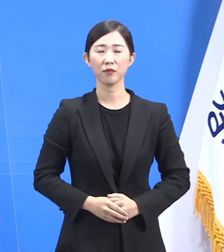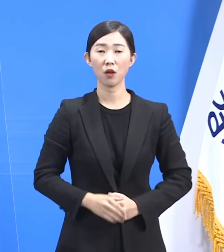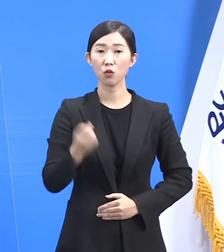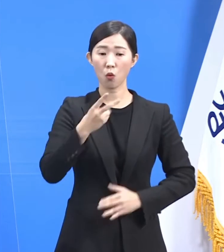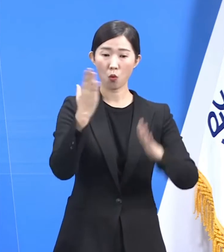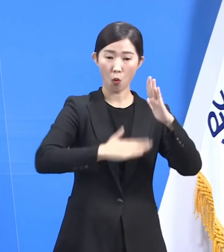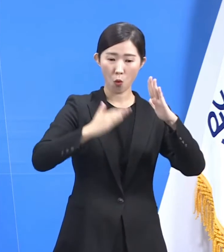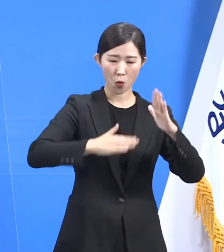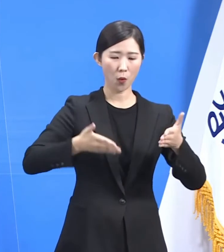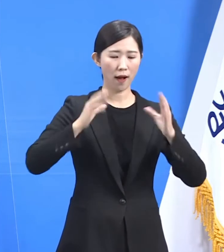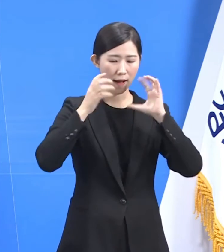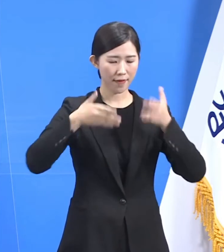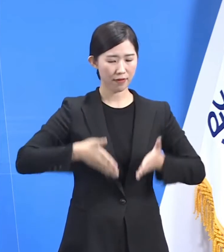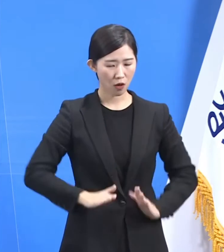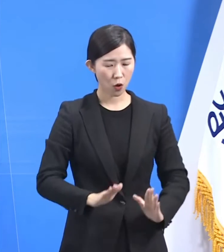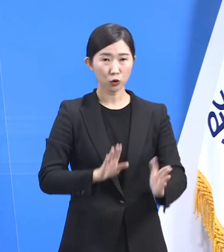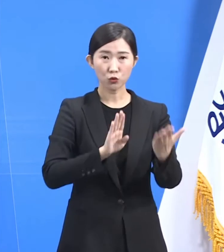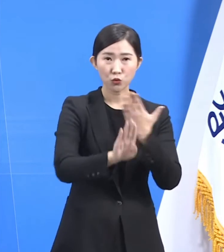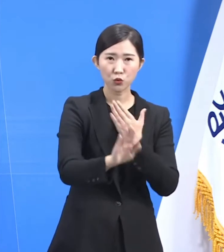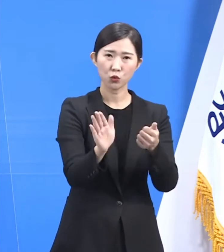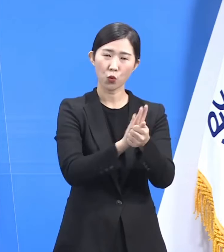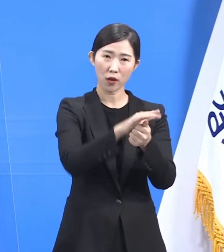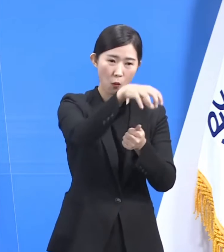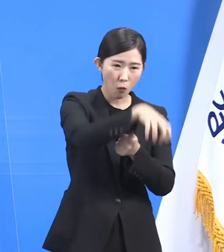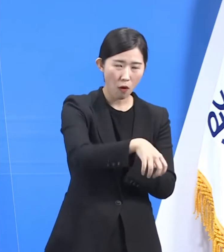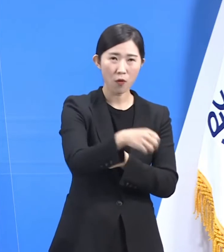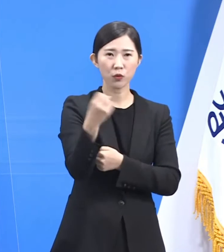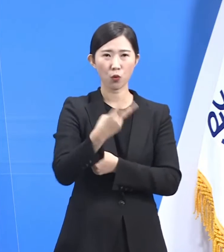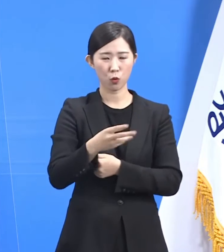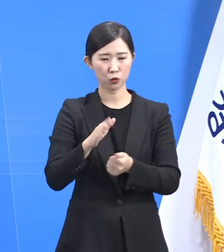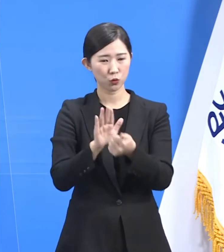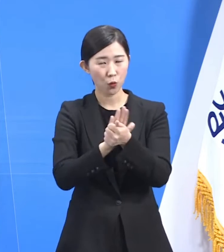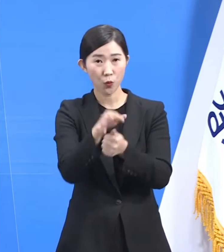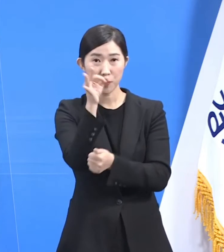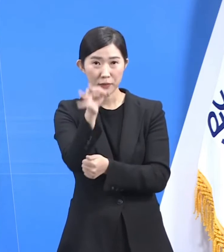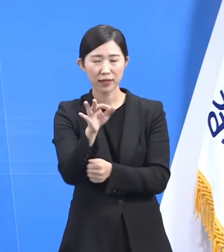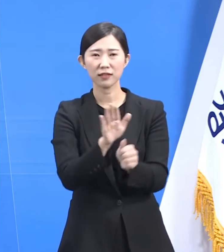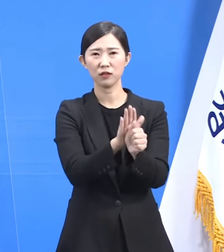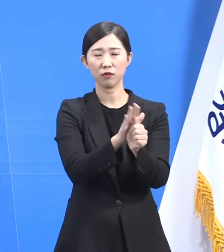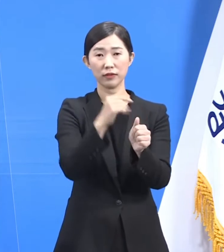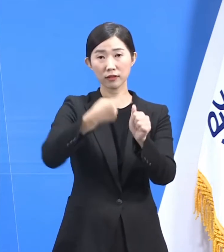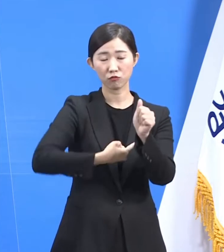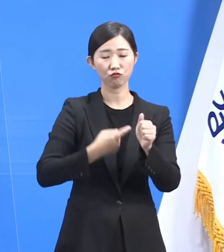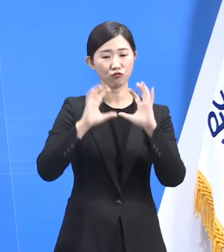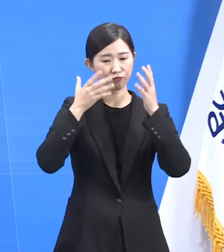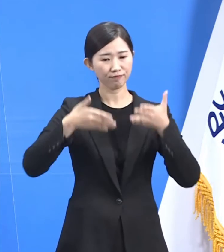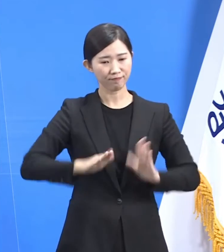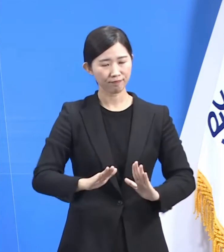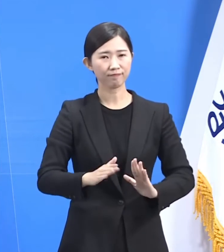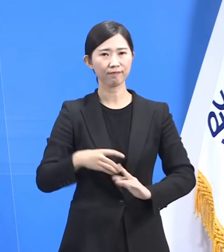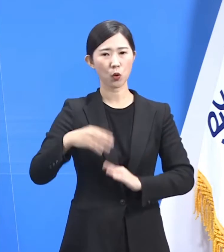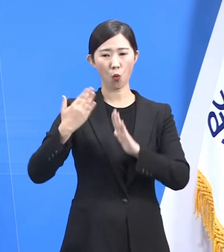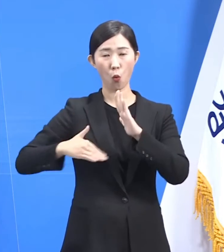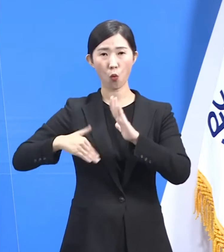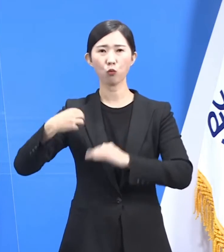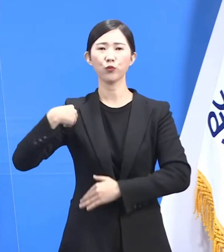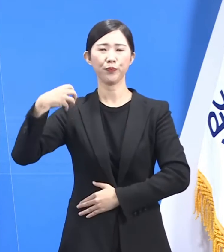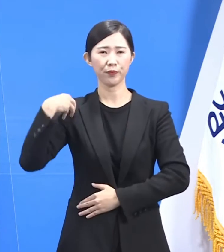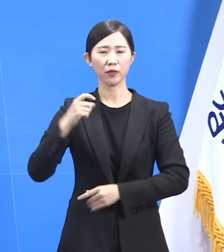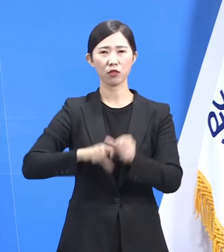공공산후조리원과 산후조리비 지원으로 출생에 대한 공공의 책임을 강화했고 어린이 건강과일